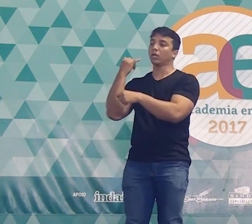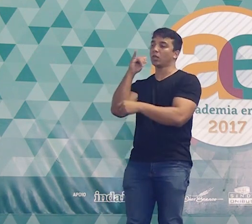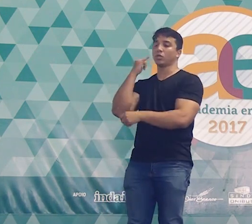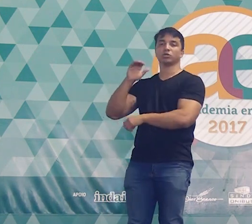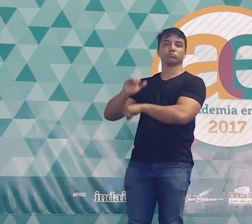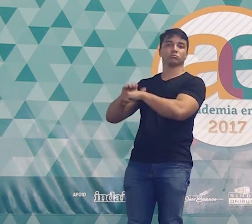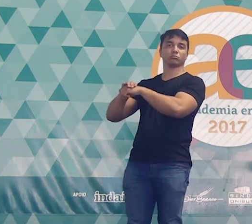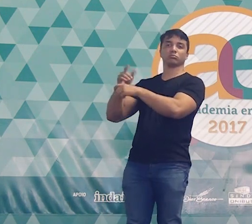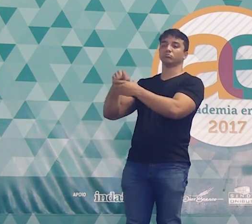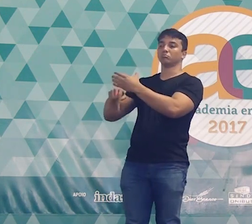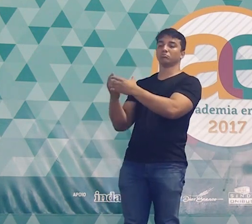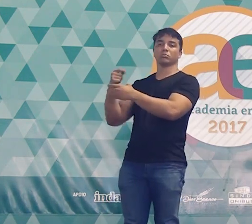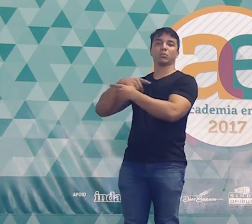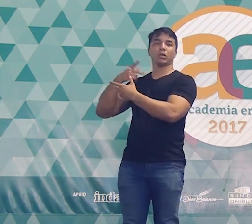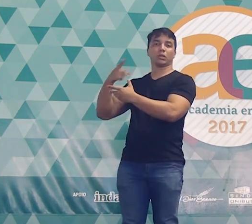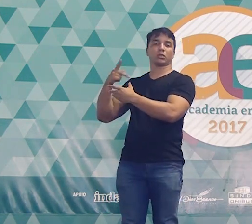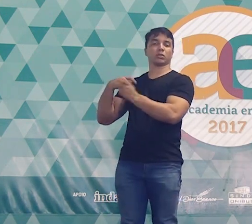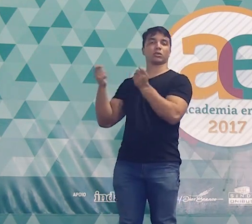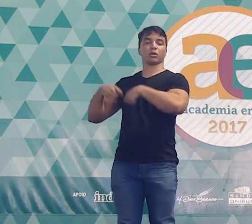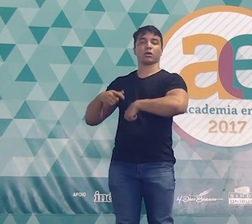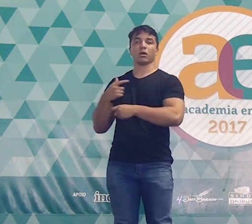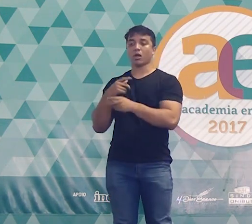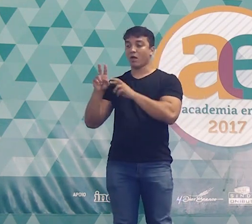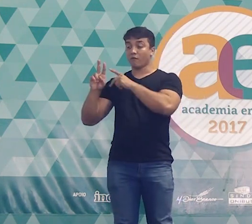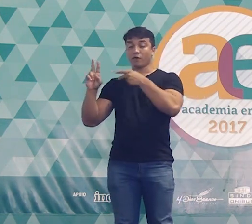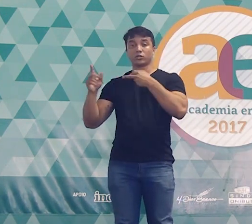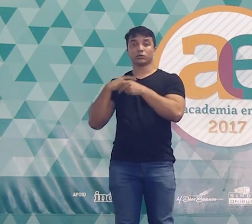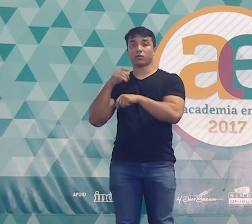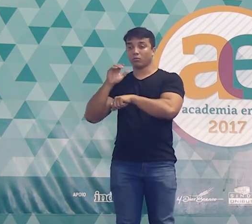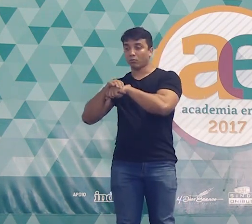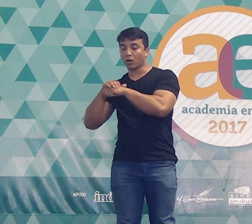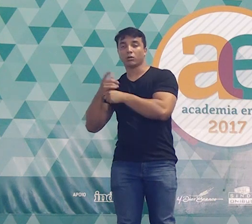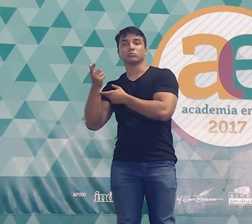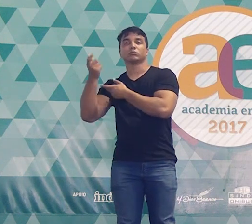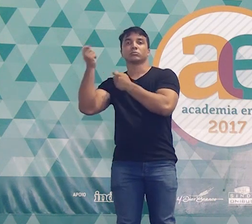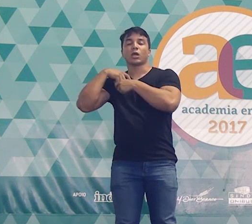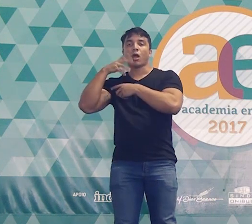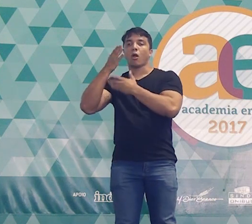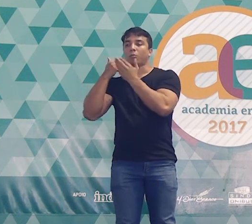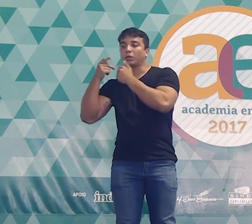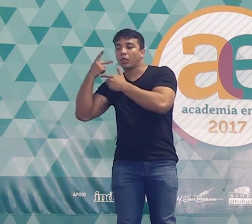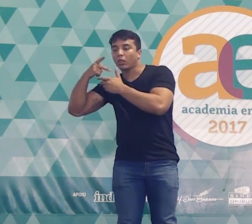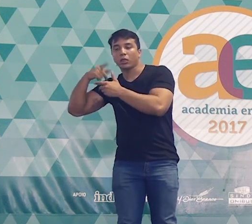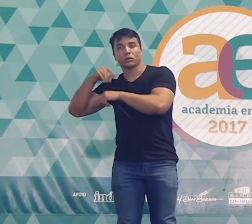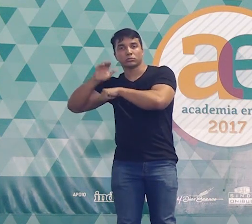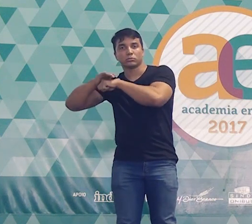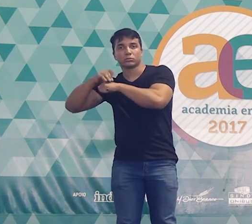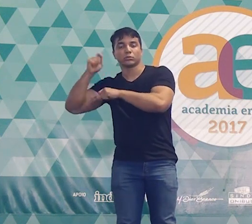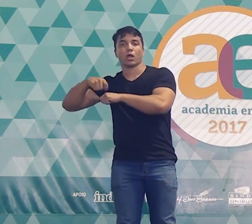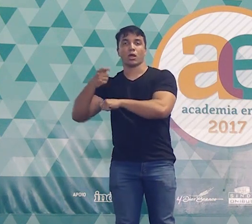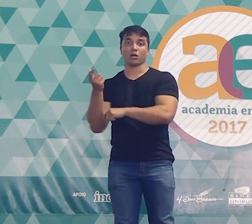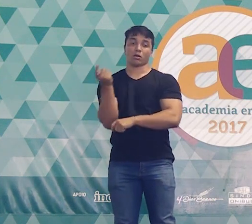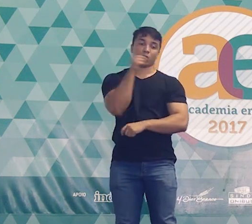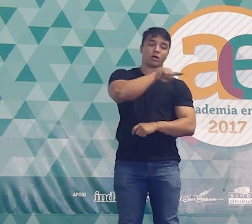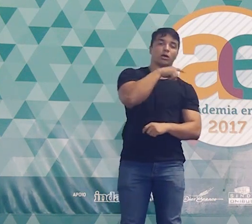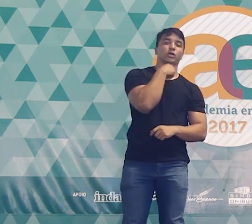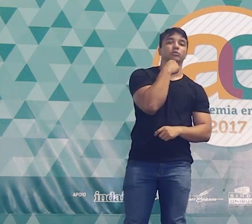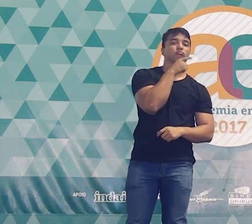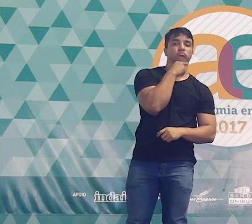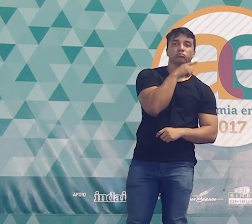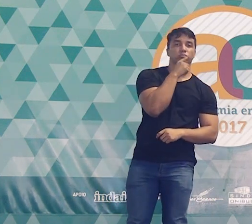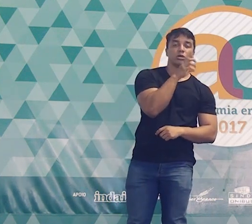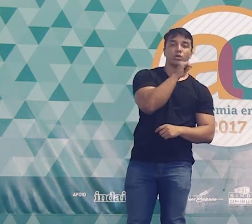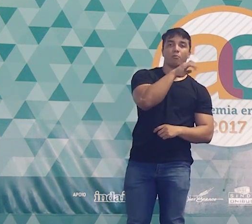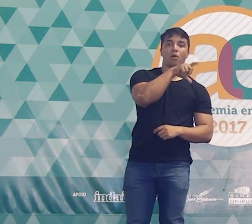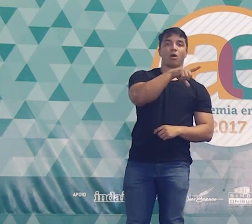própria matéria orgânica, né? O vegetal é um ser autótrofo, capaz de fabricar o seu próprio alimento, já a célula animal não é. Tá?